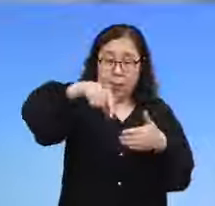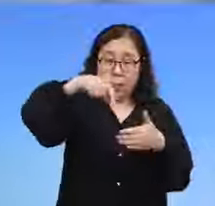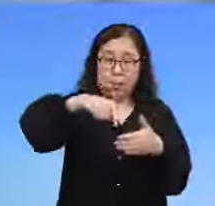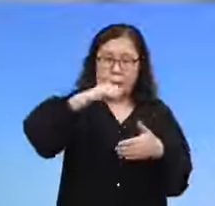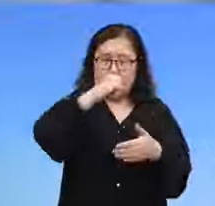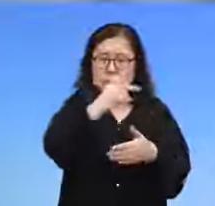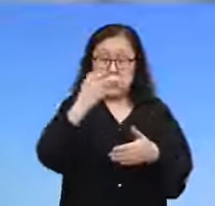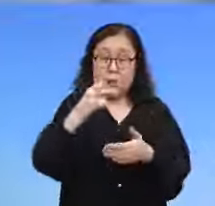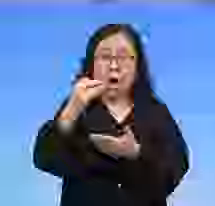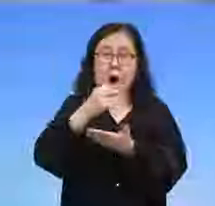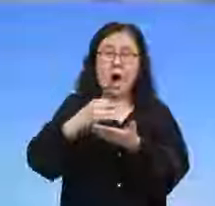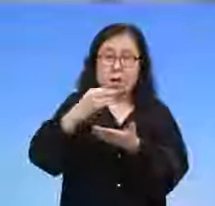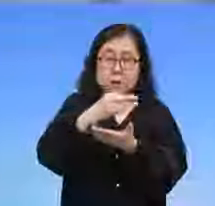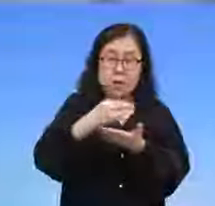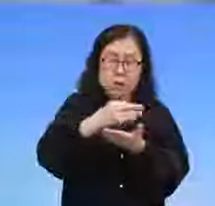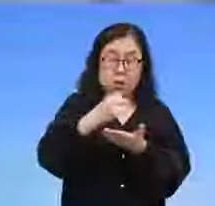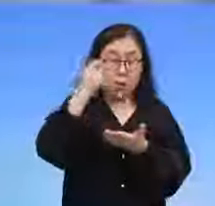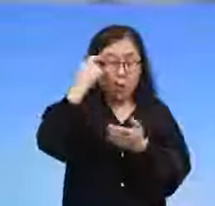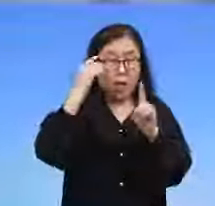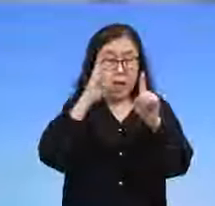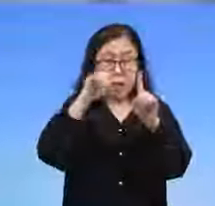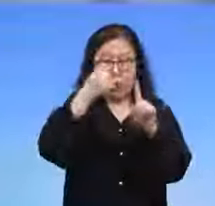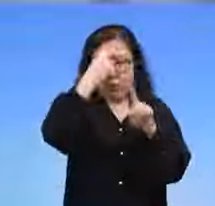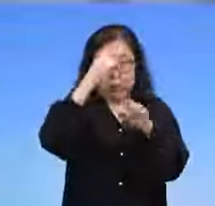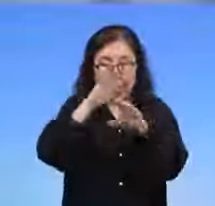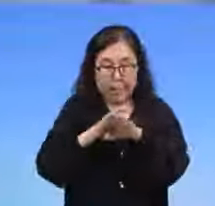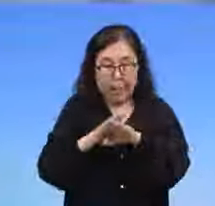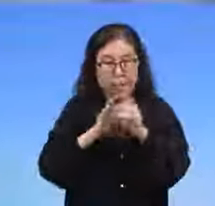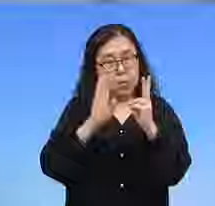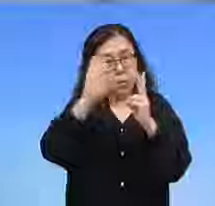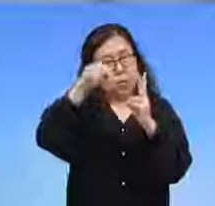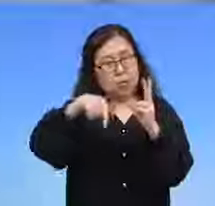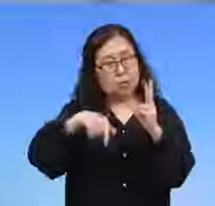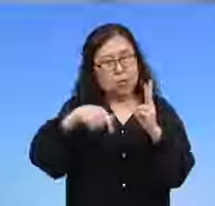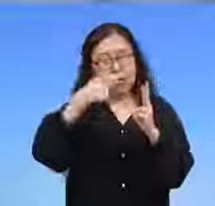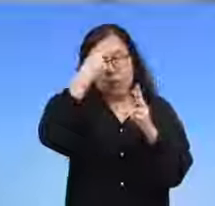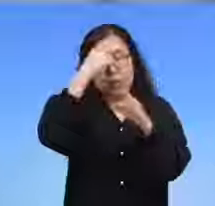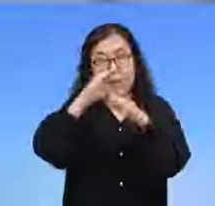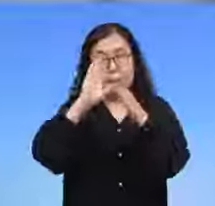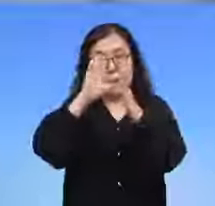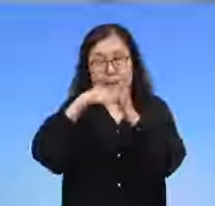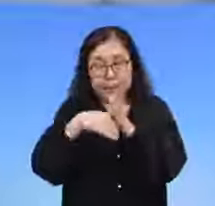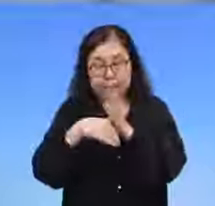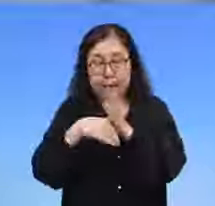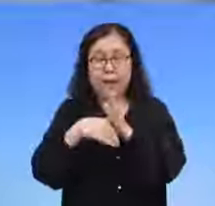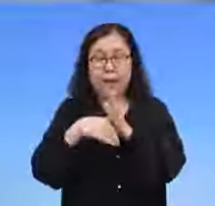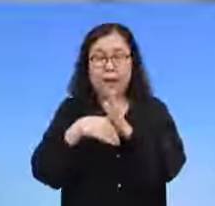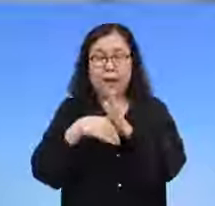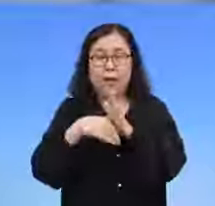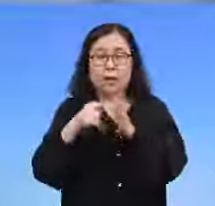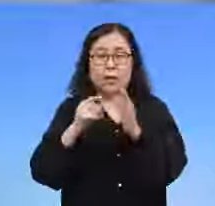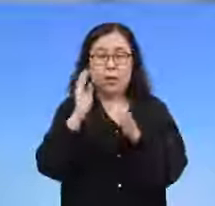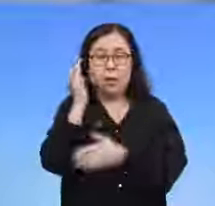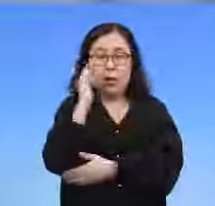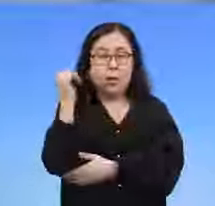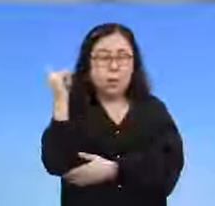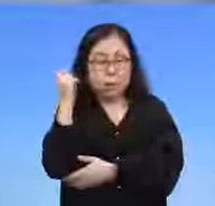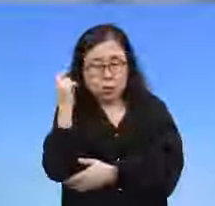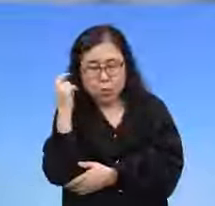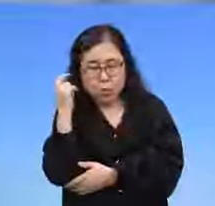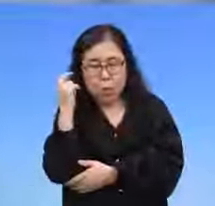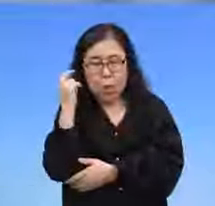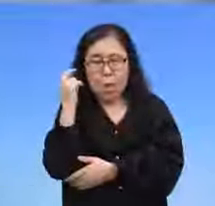큰 헌금을 왜 1부 예배나 2부 예배 때 그 설교를 들으셨다면 바로 달려나와 이것을 전해주지 않으면 안